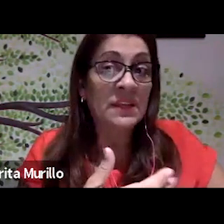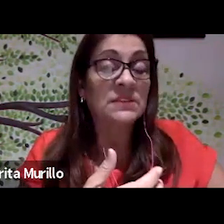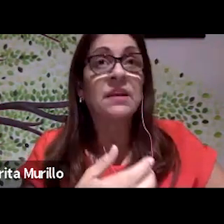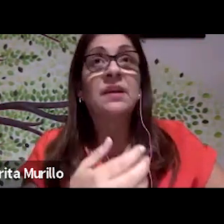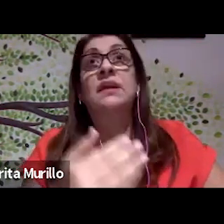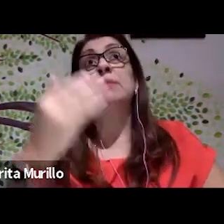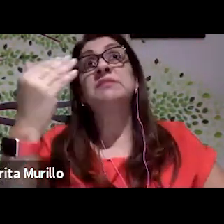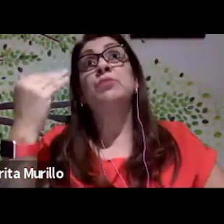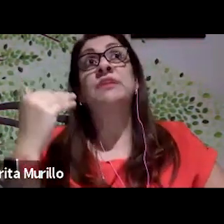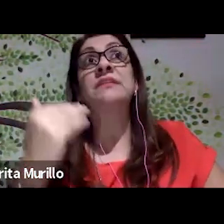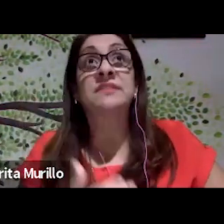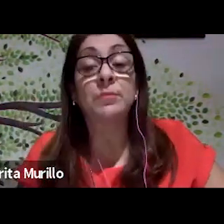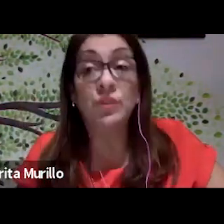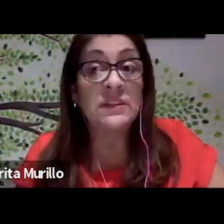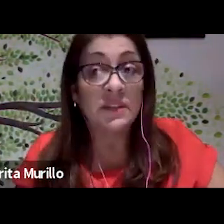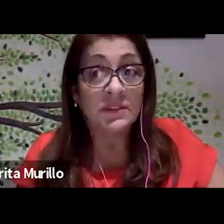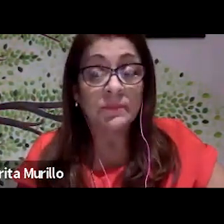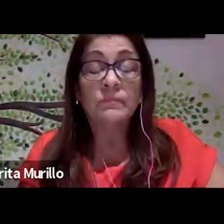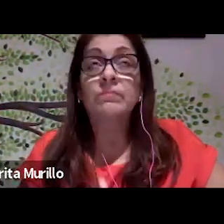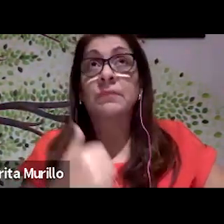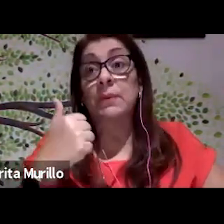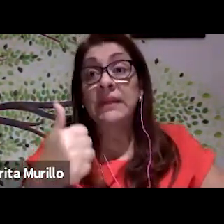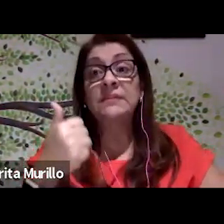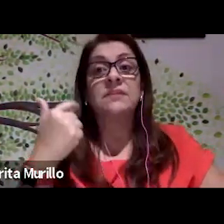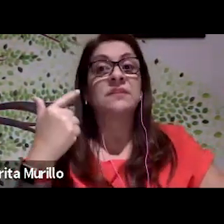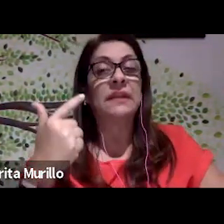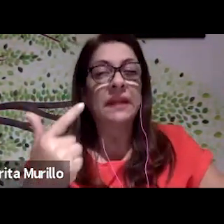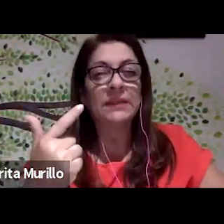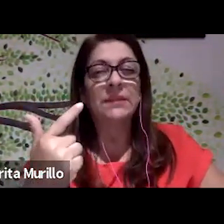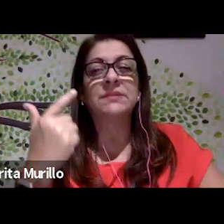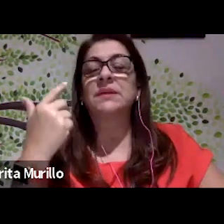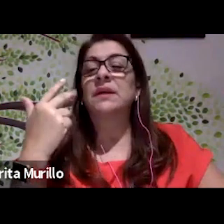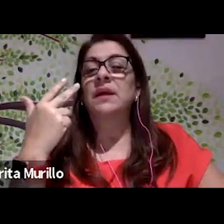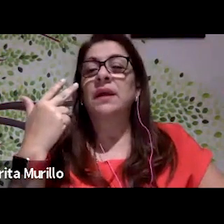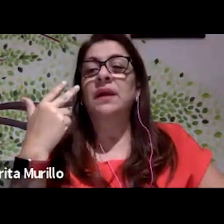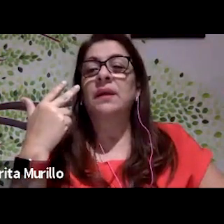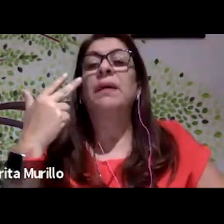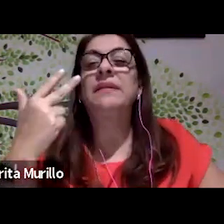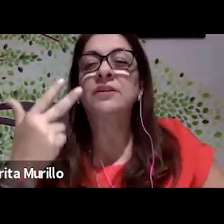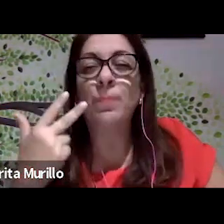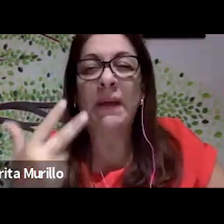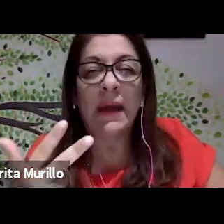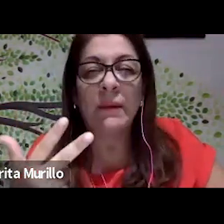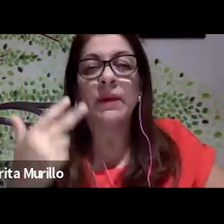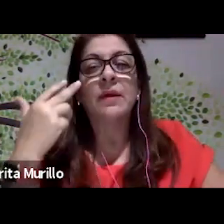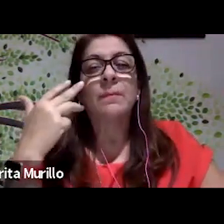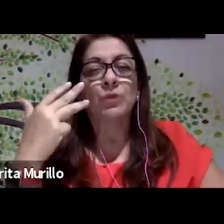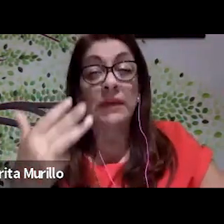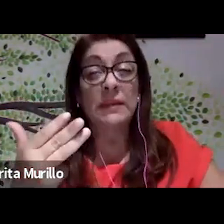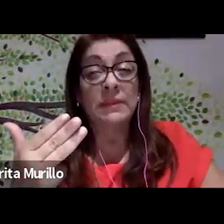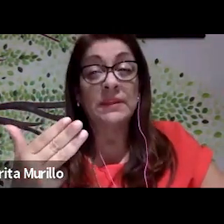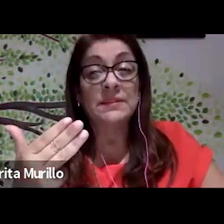dijimos a las niñas que era más importante ser bonitas que valientes inteligentes validar su palabra